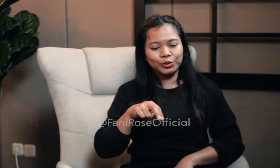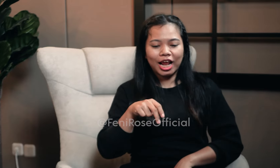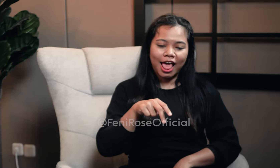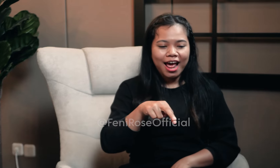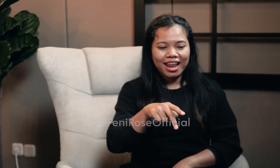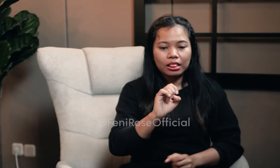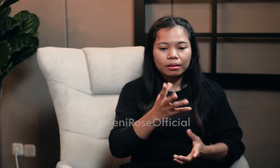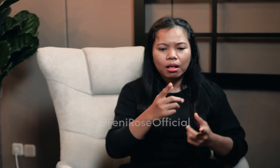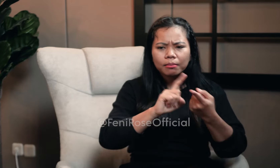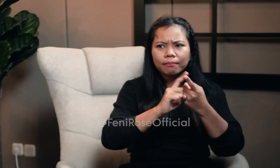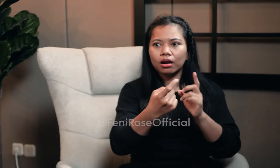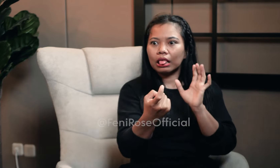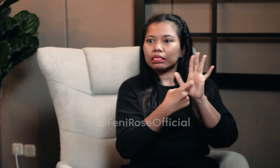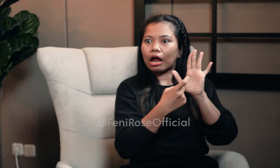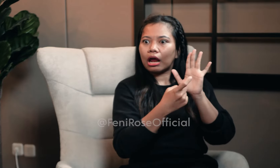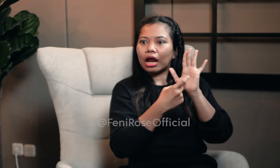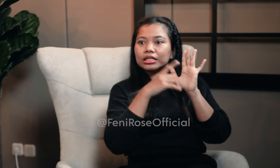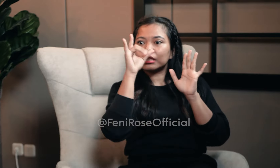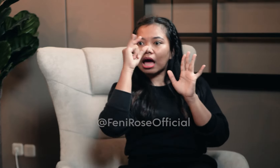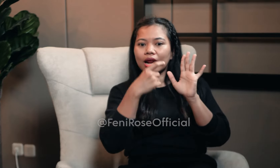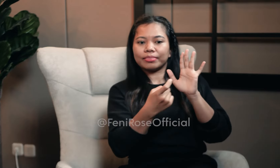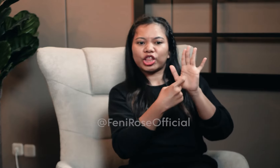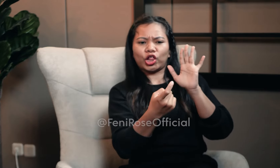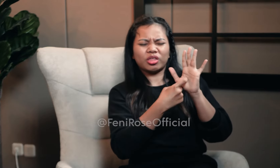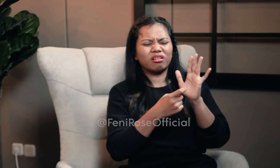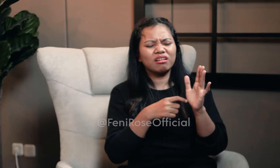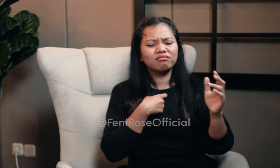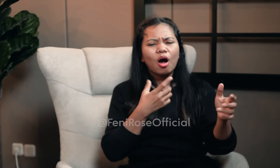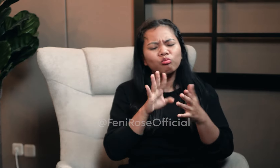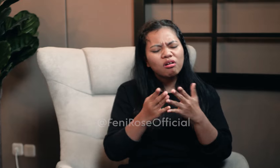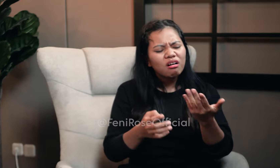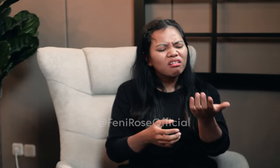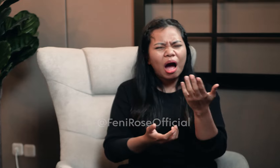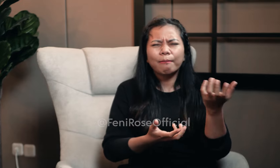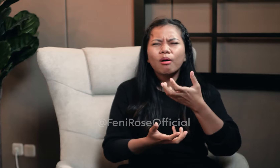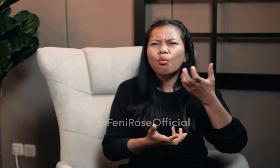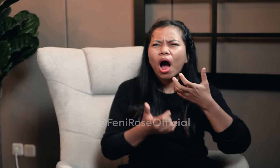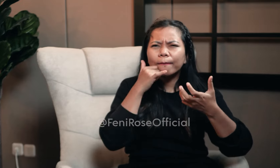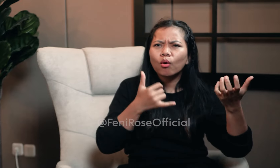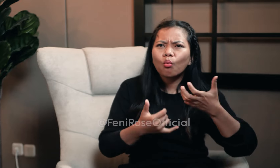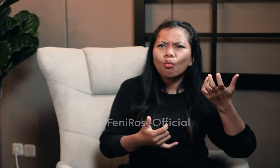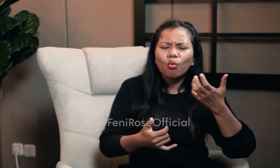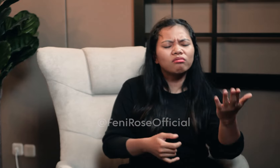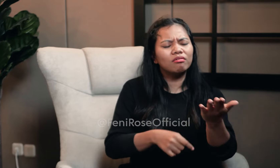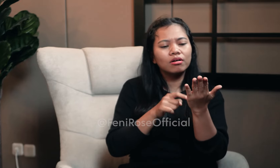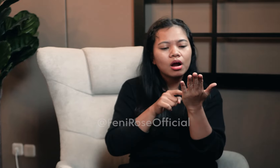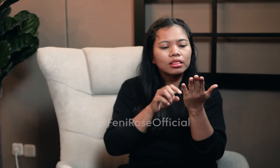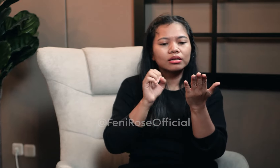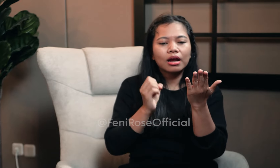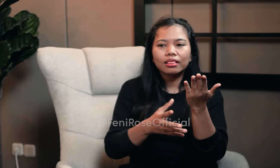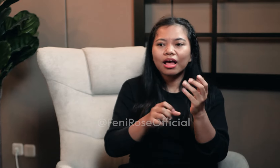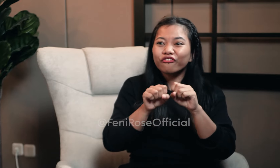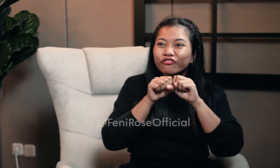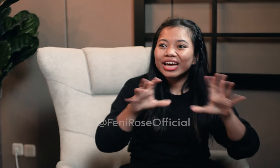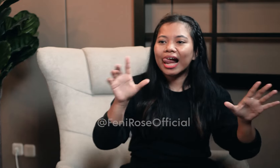kemampuannya kayak gitu dan banyak teman-teman tuli yang repost Ketika saya bertugas Wah ini Siti ya banyak banget